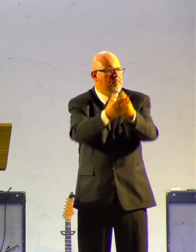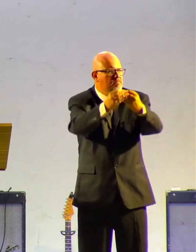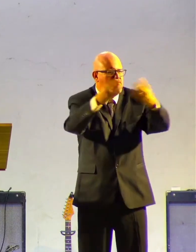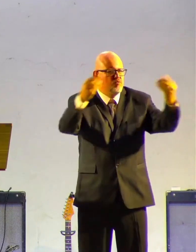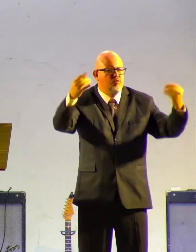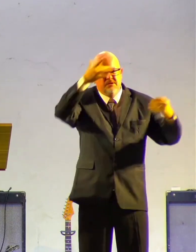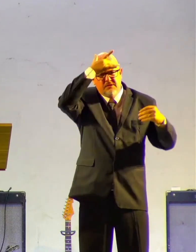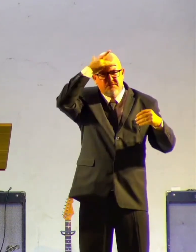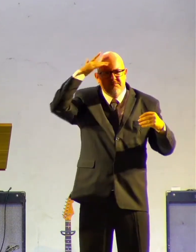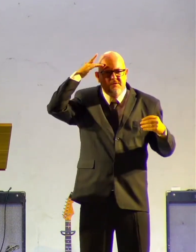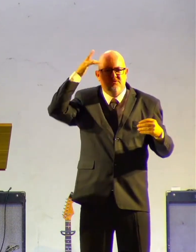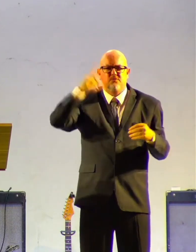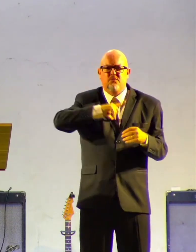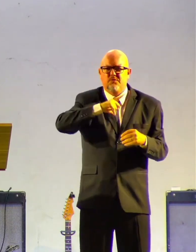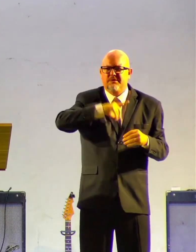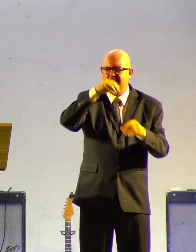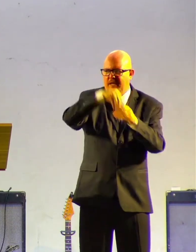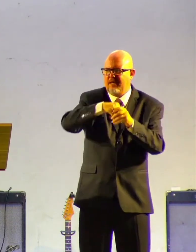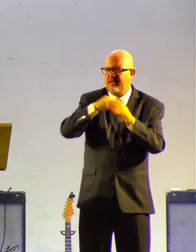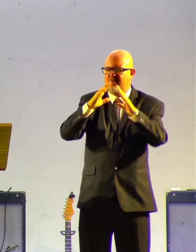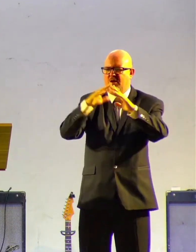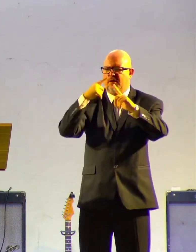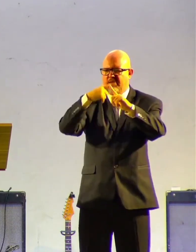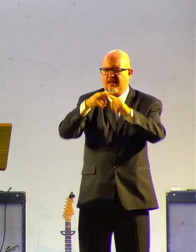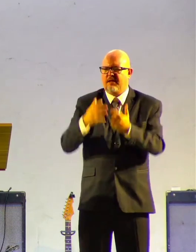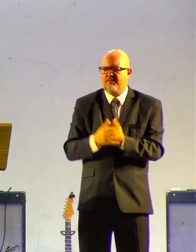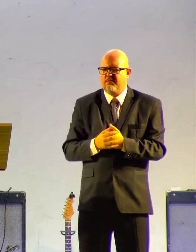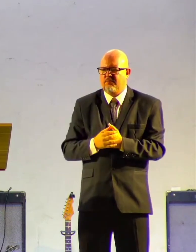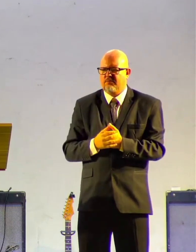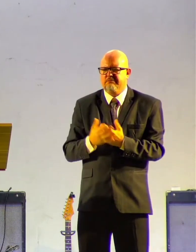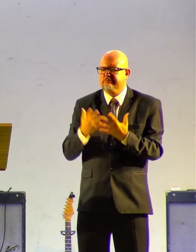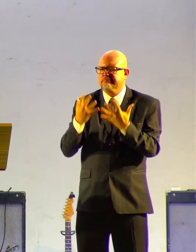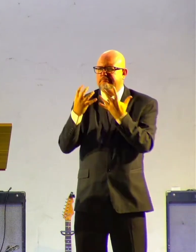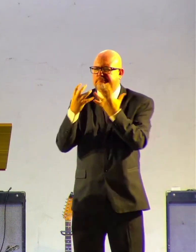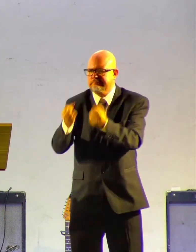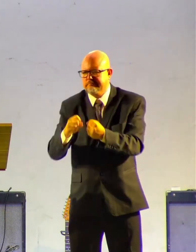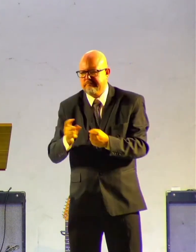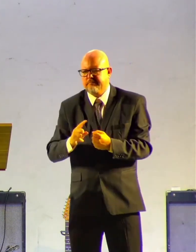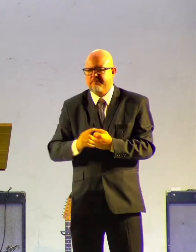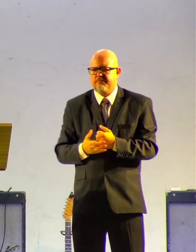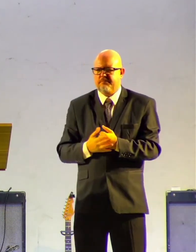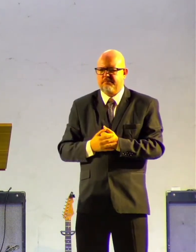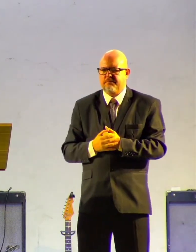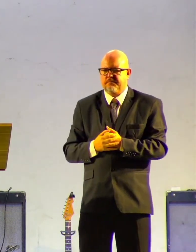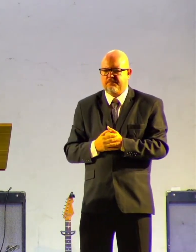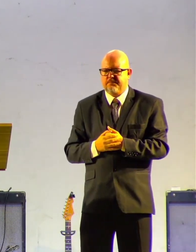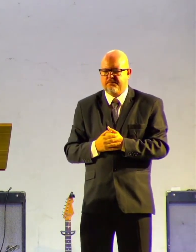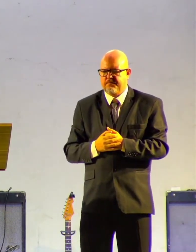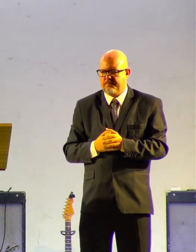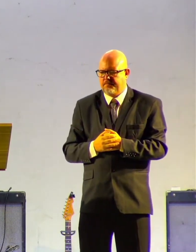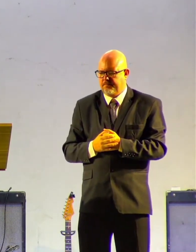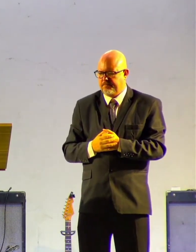Milhares de pessoas passando na frente dos nossos templos, não são atraídos.